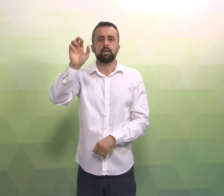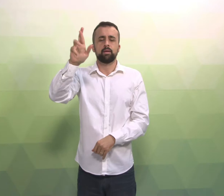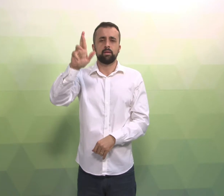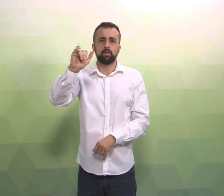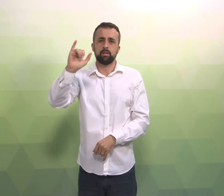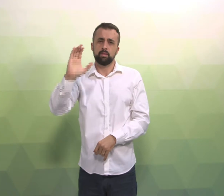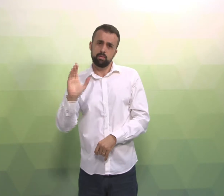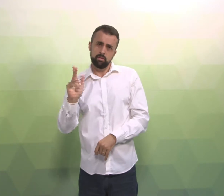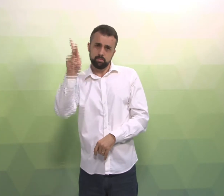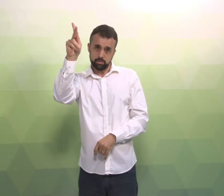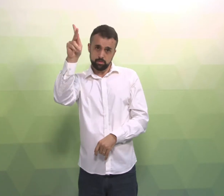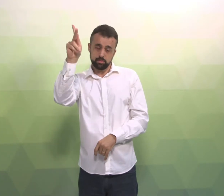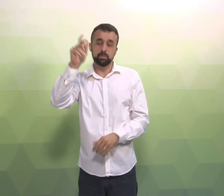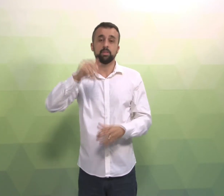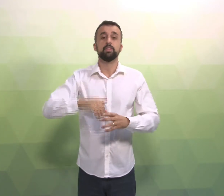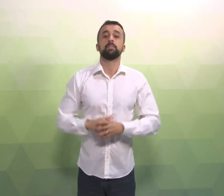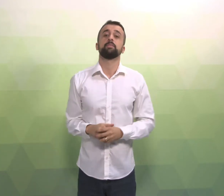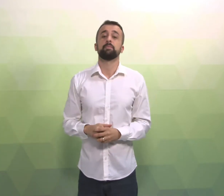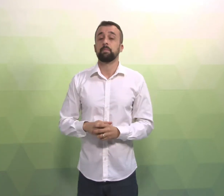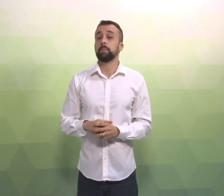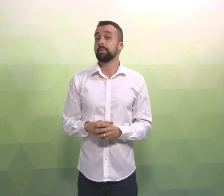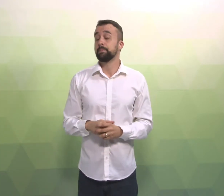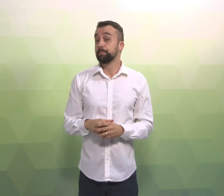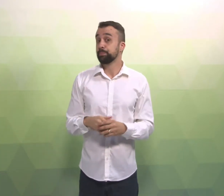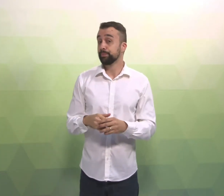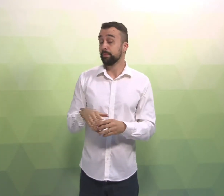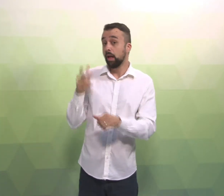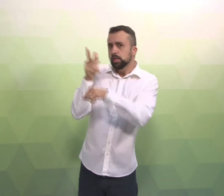O nome do vídeo é Patrick.